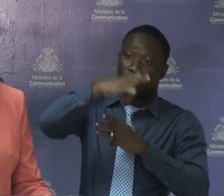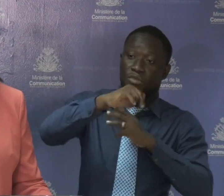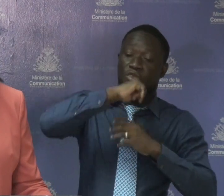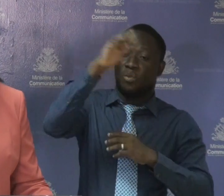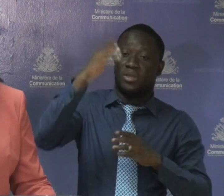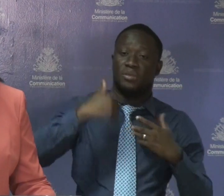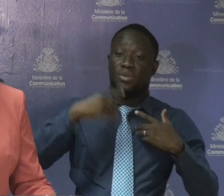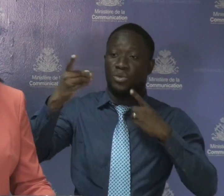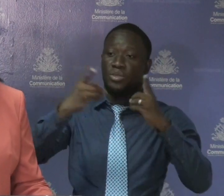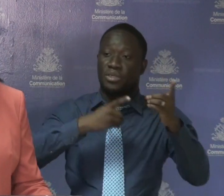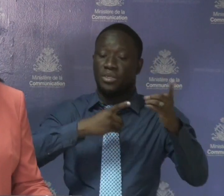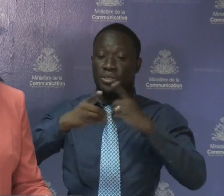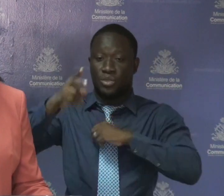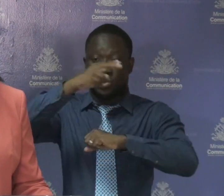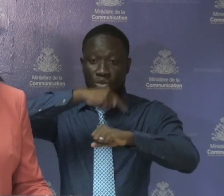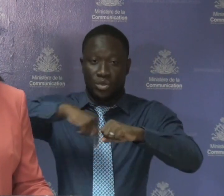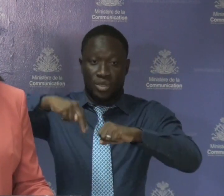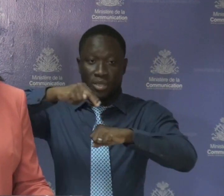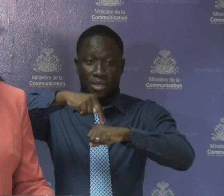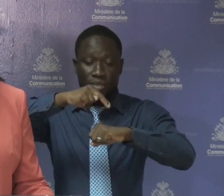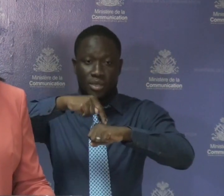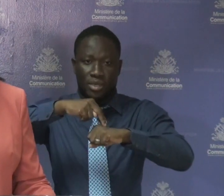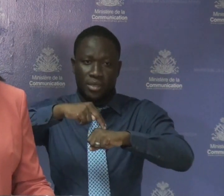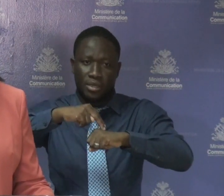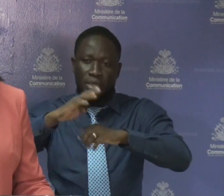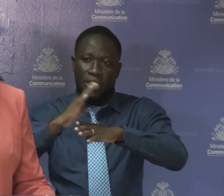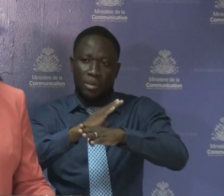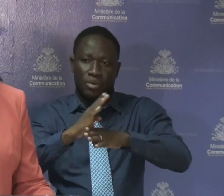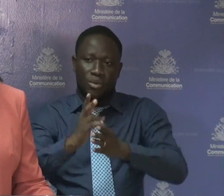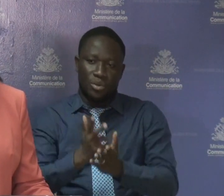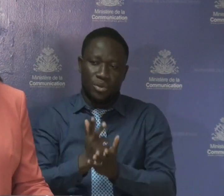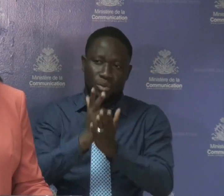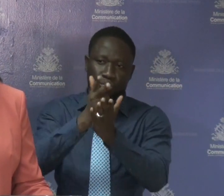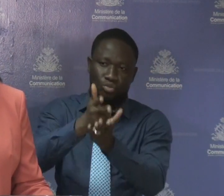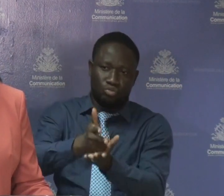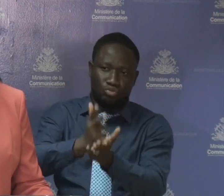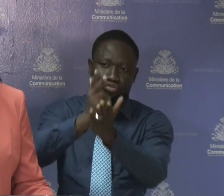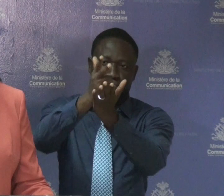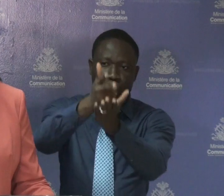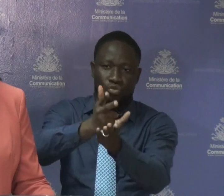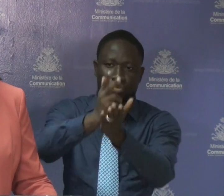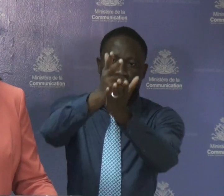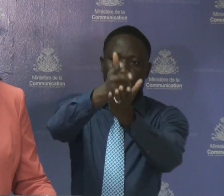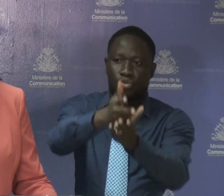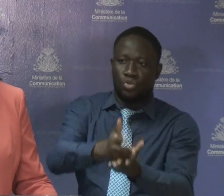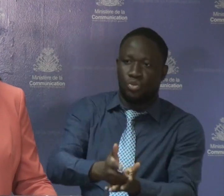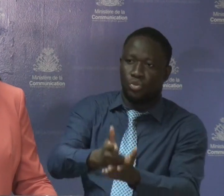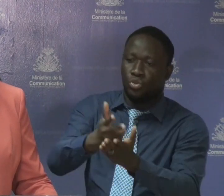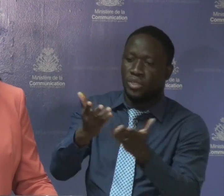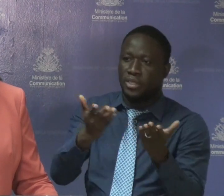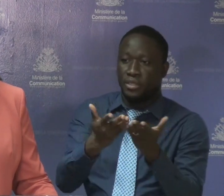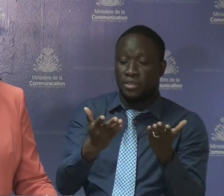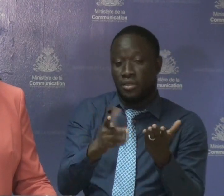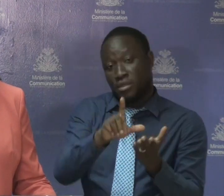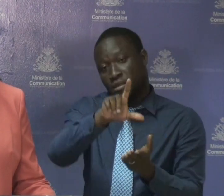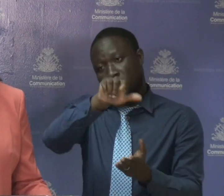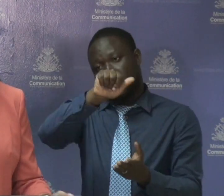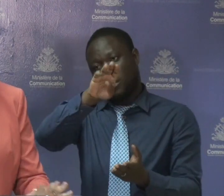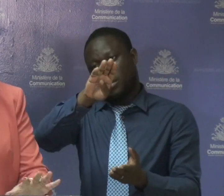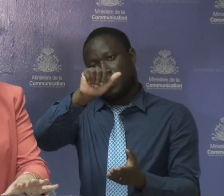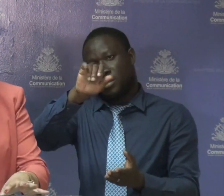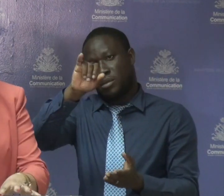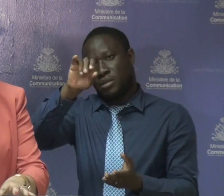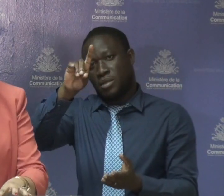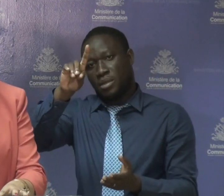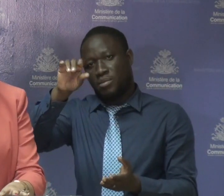jamais une direction nationale qui s'occupe des croisières? Nous avons un seul côté qui a pu se voir croiser dans le pays, il est là-bas dit. Alors que nous avons